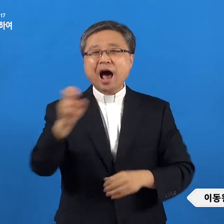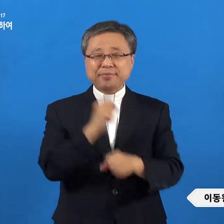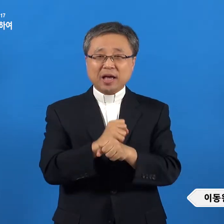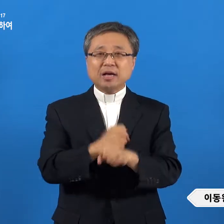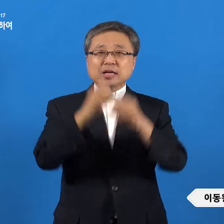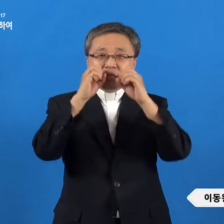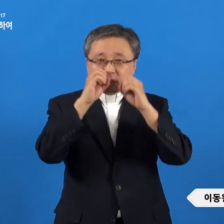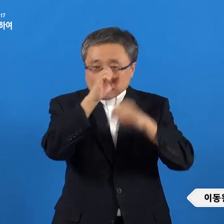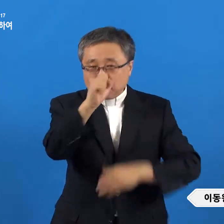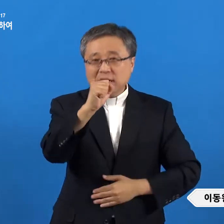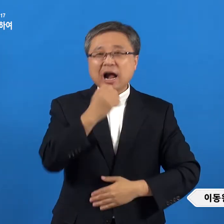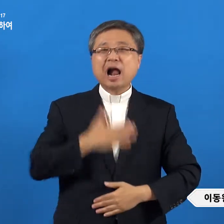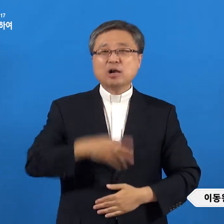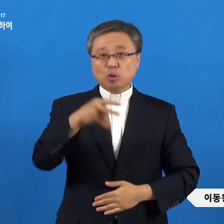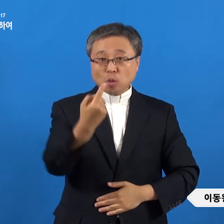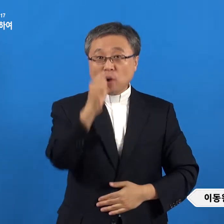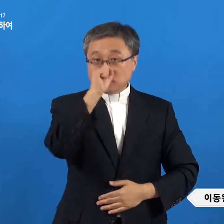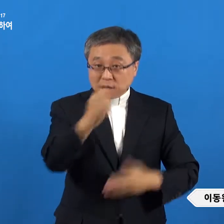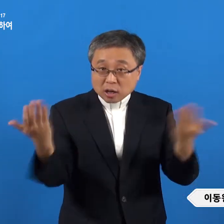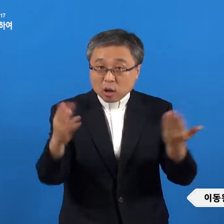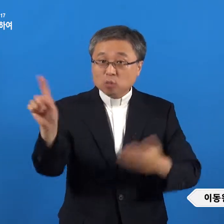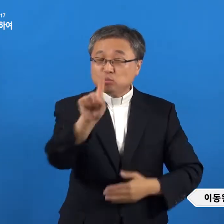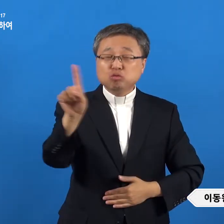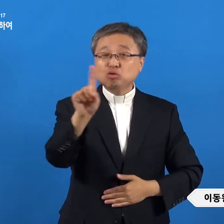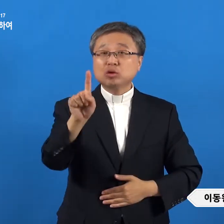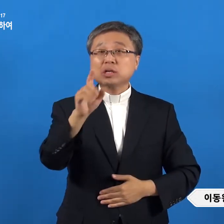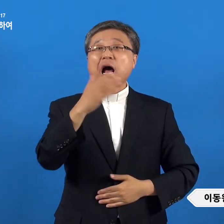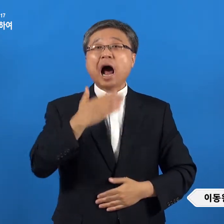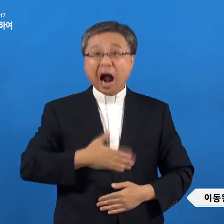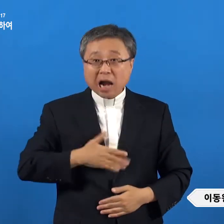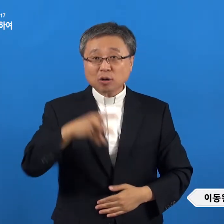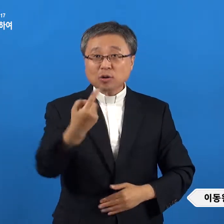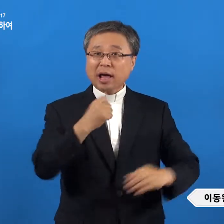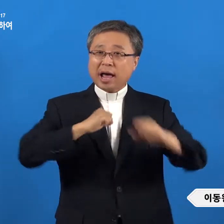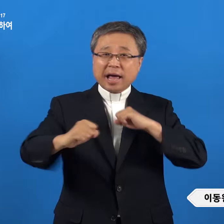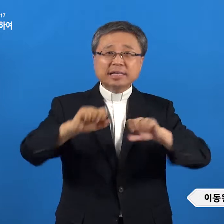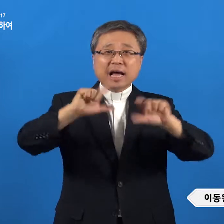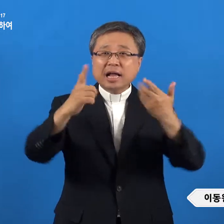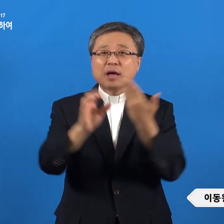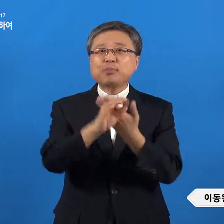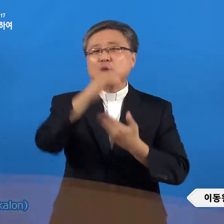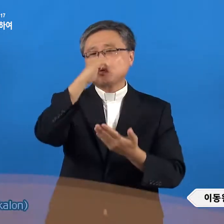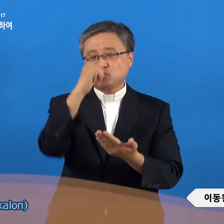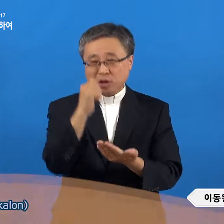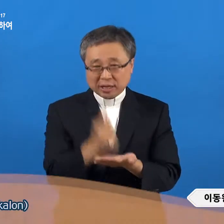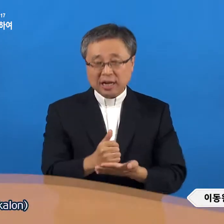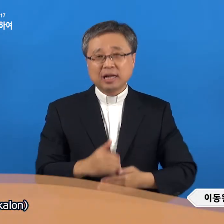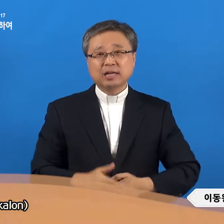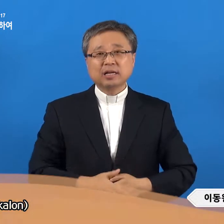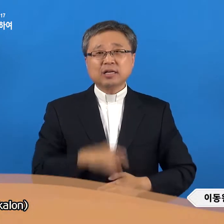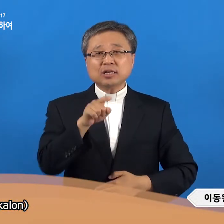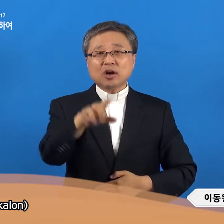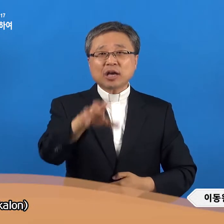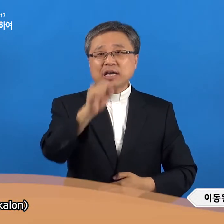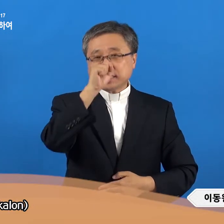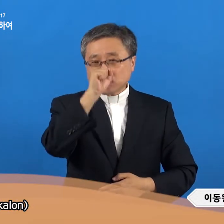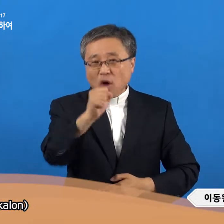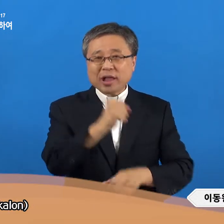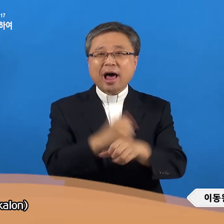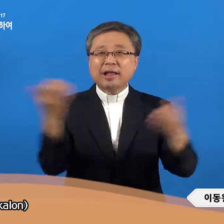알고도, 선한 일이, 선한 것이 무엇인가를 알고도 행치 아니하면 죄니라. 여기서 선한 일,